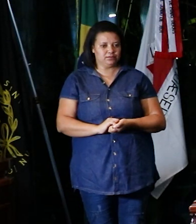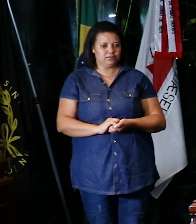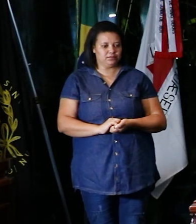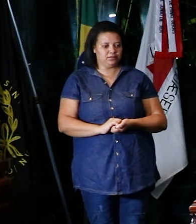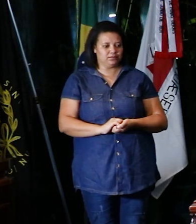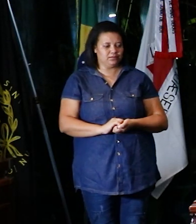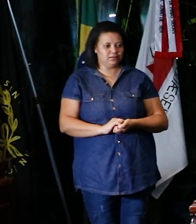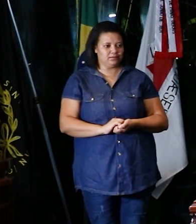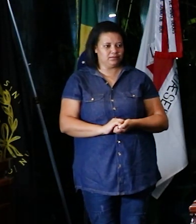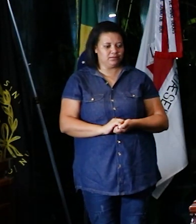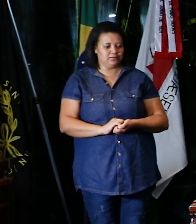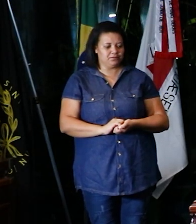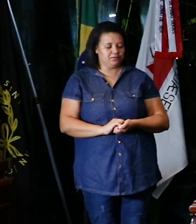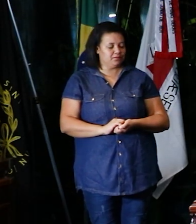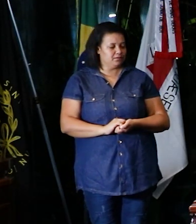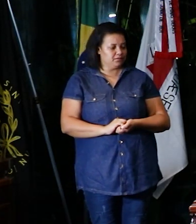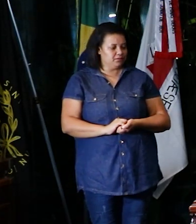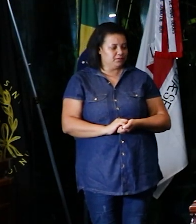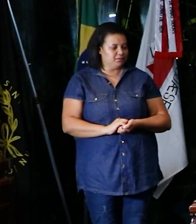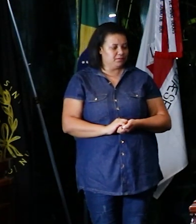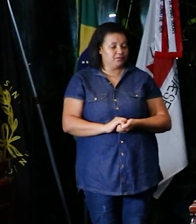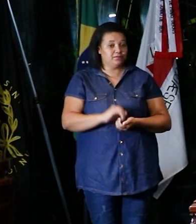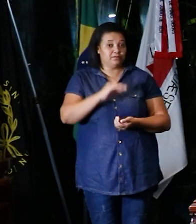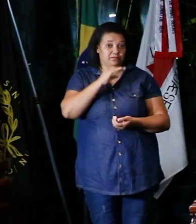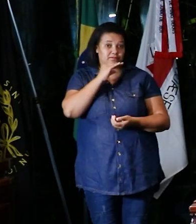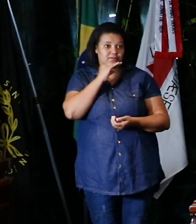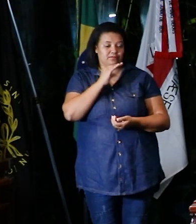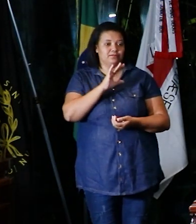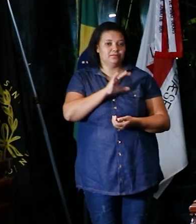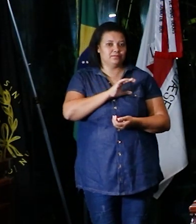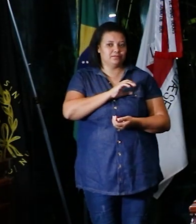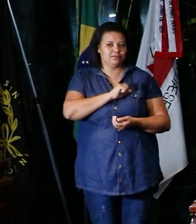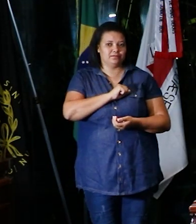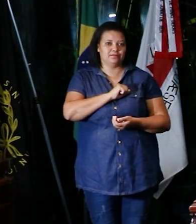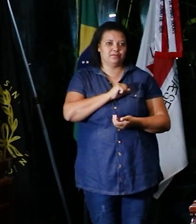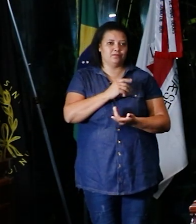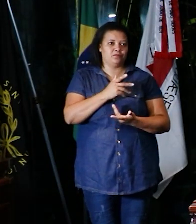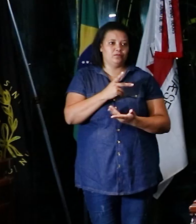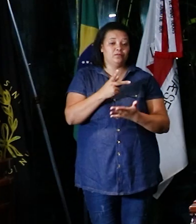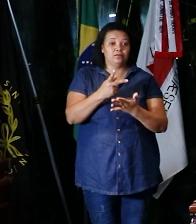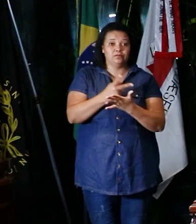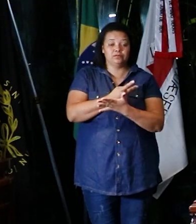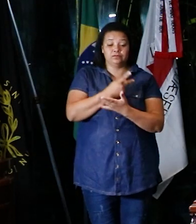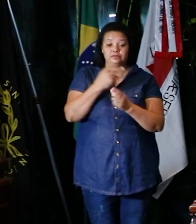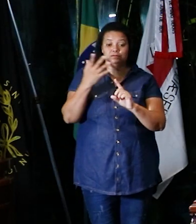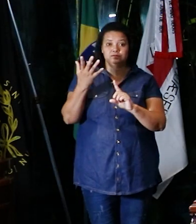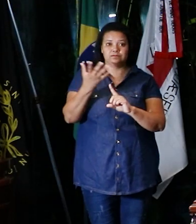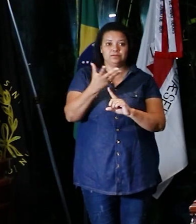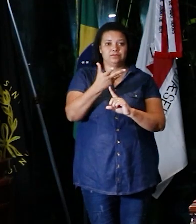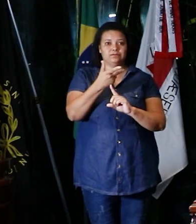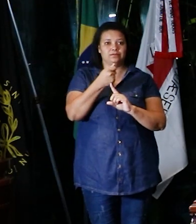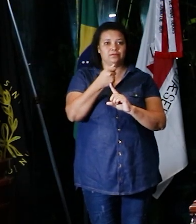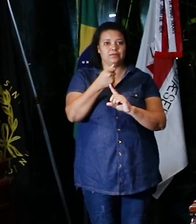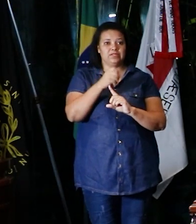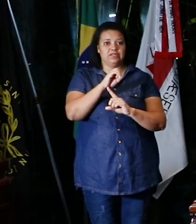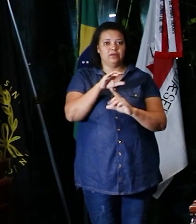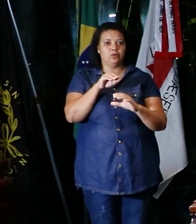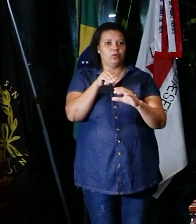assim... Mas a arte é isso, né, gente? No dia que a gente puser a arte no